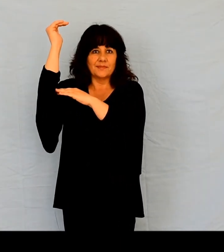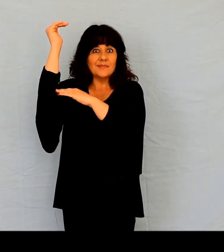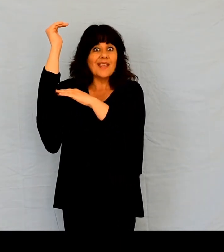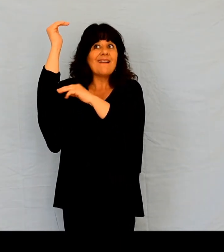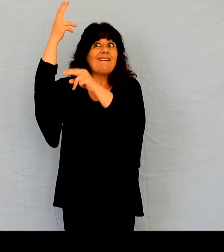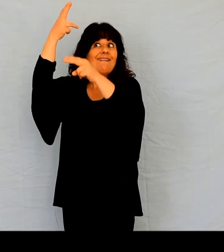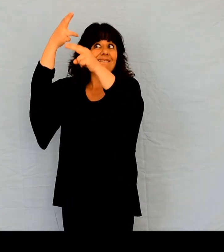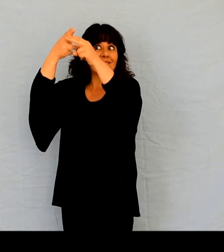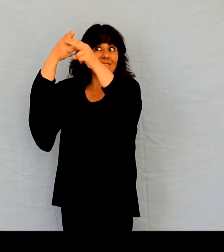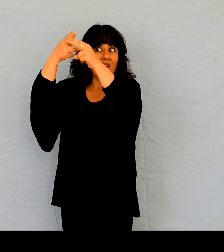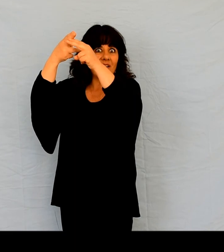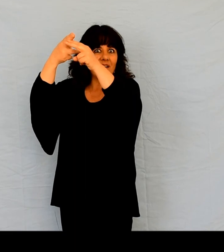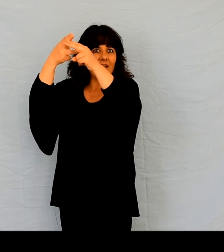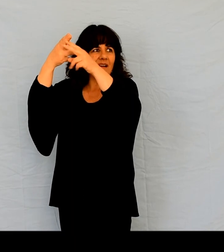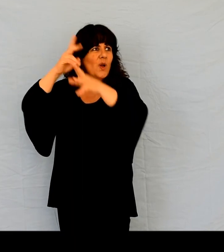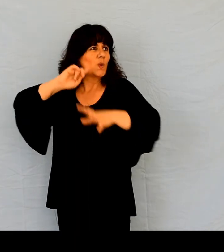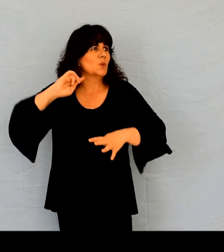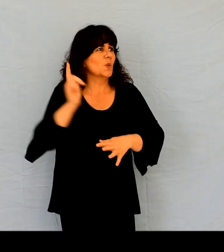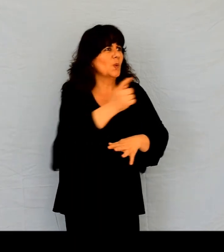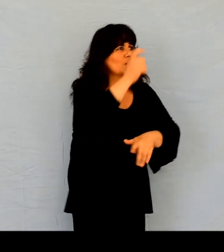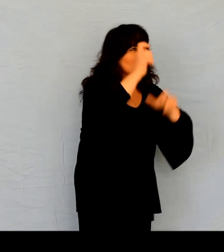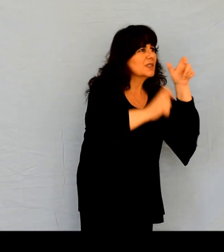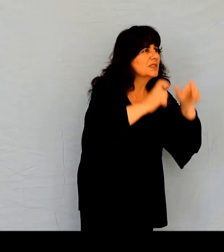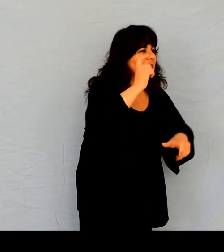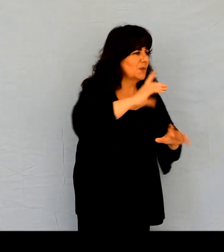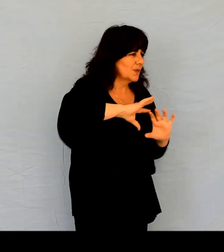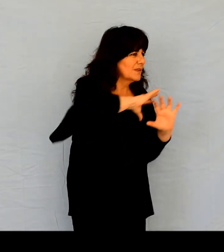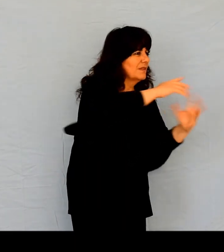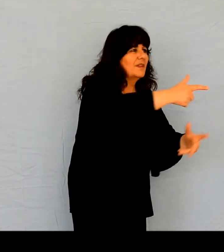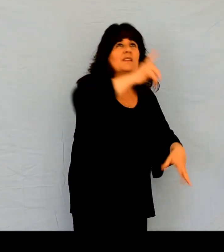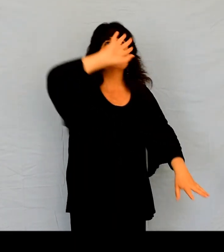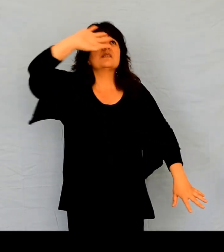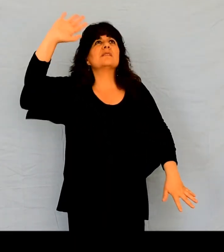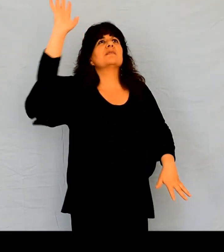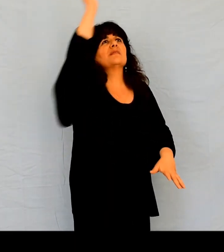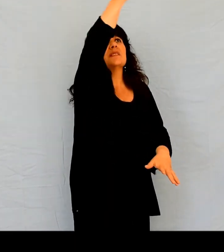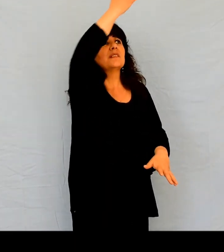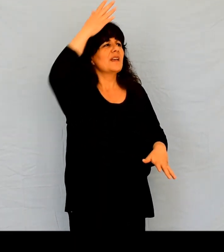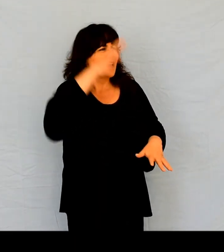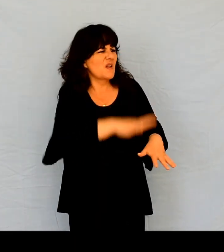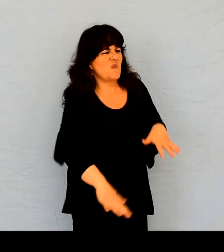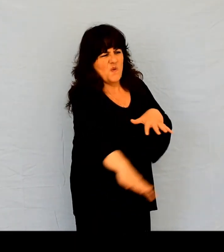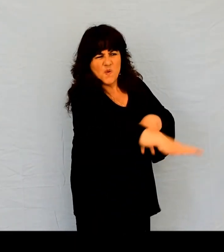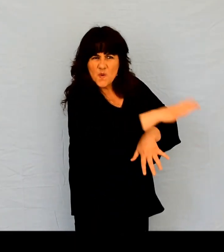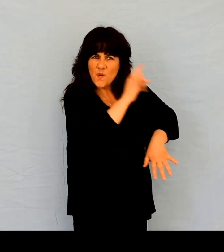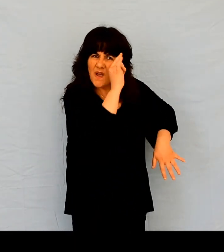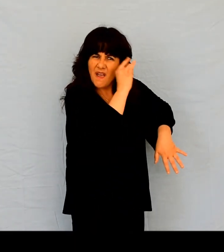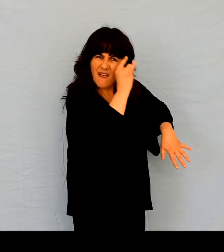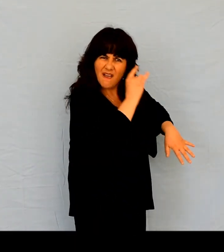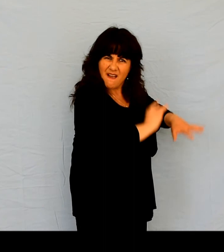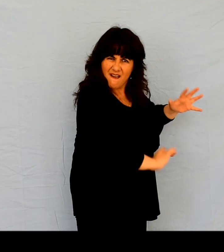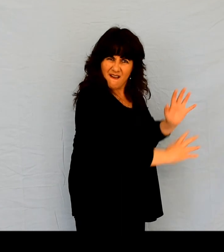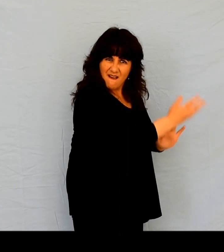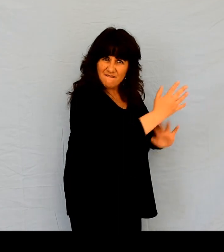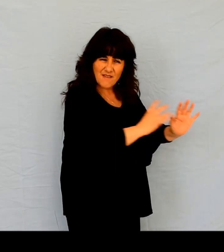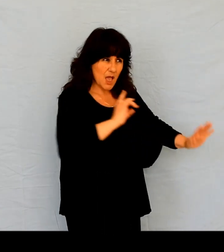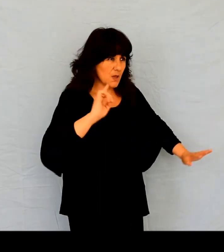Afin qu'au nom de Jésus, tout genou fléchisse au ciel, sur terre et aux enfers, et que